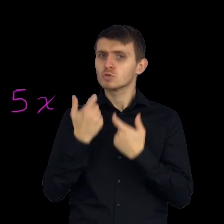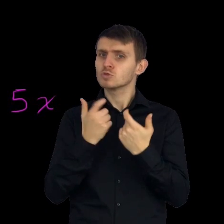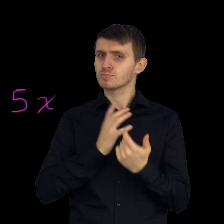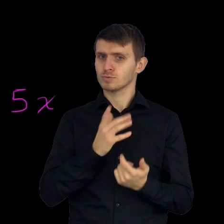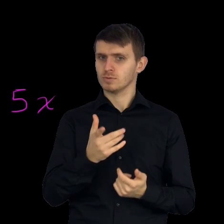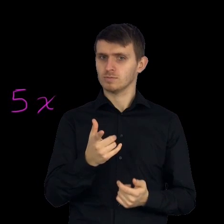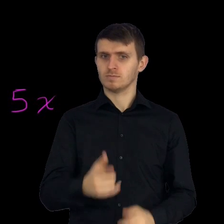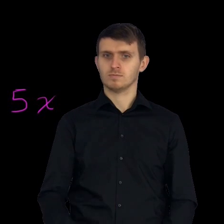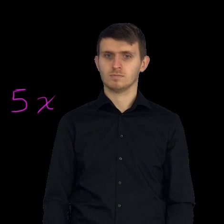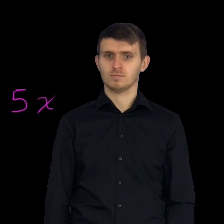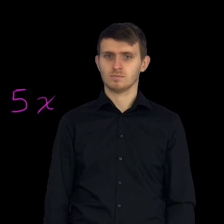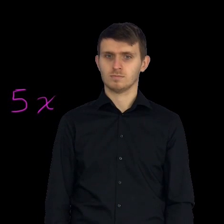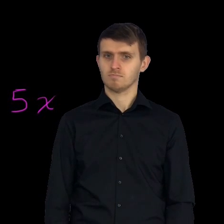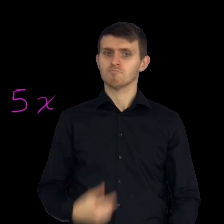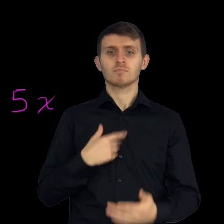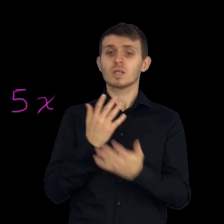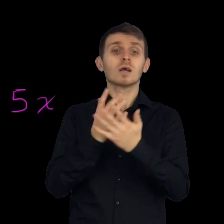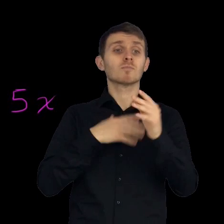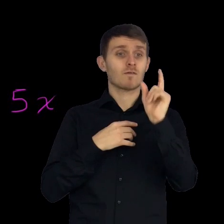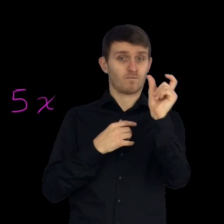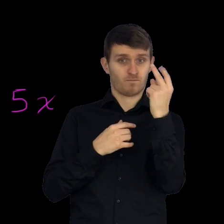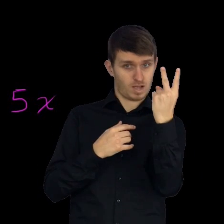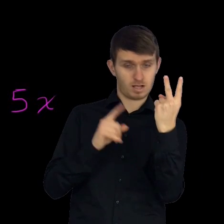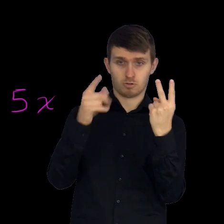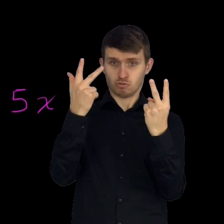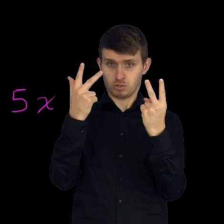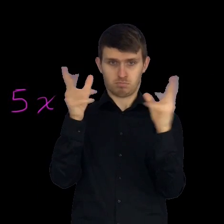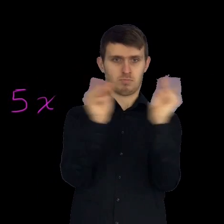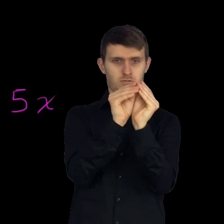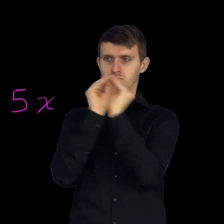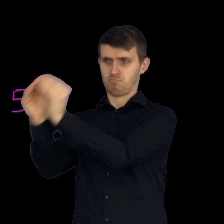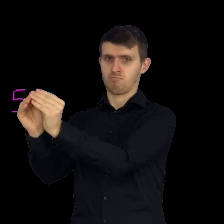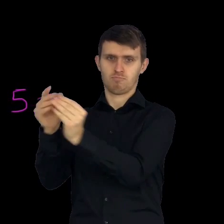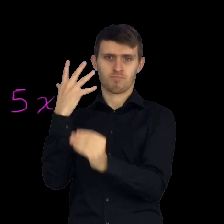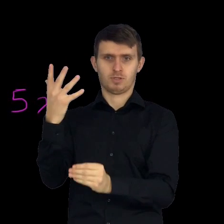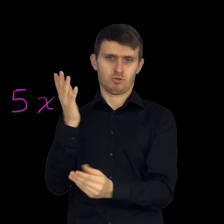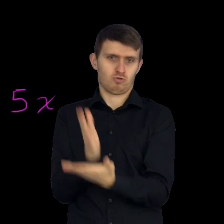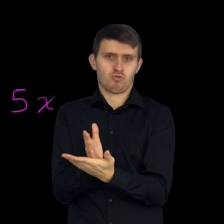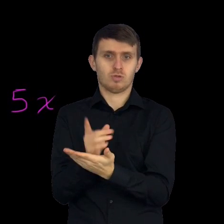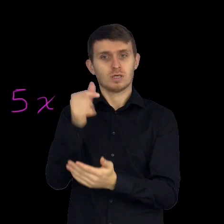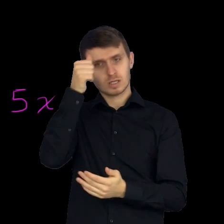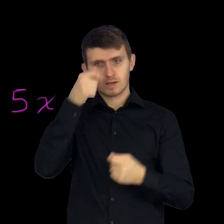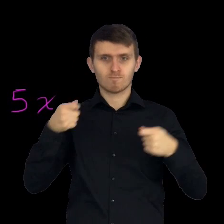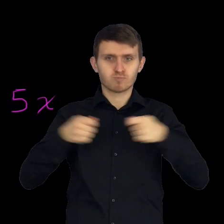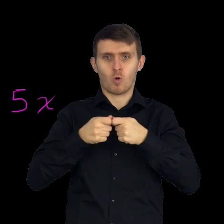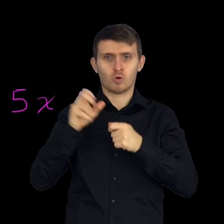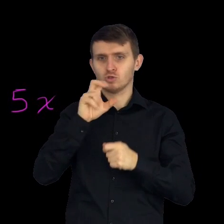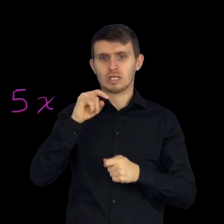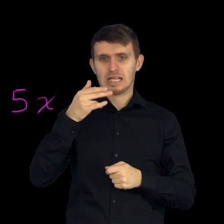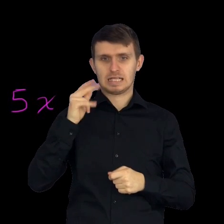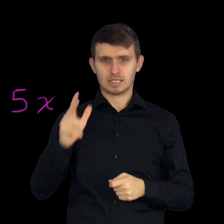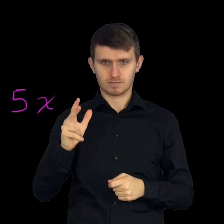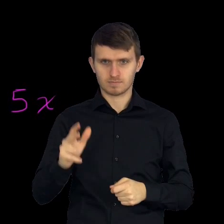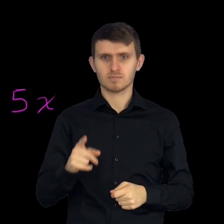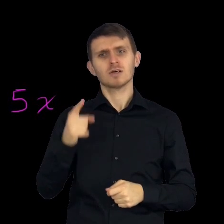Zauważcie, co właśnie zrobiliśmy. Dodaliśmy po prostu liczby określające ilość x. Te liczby noszą nazwę